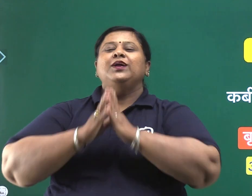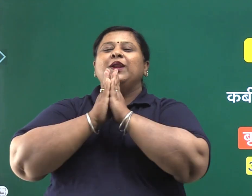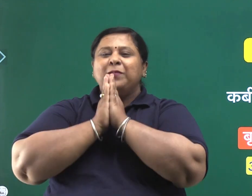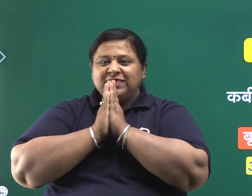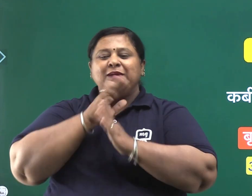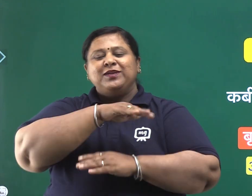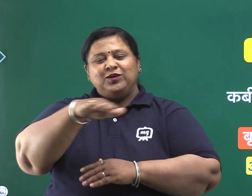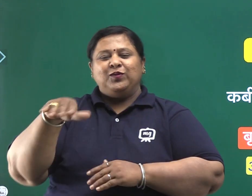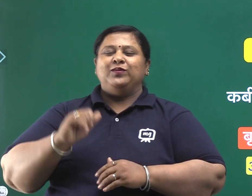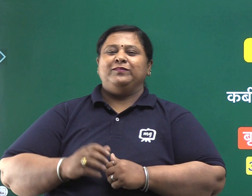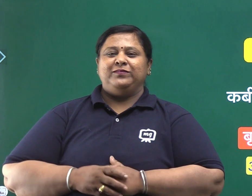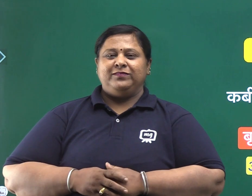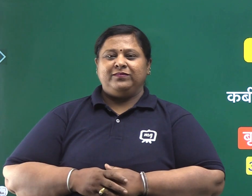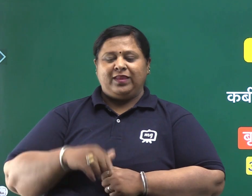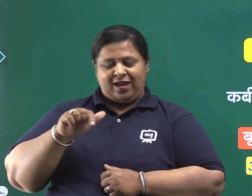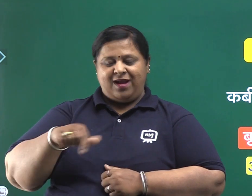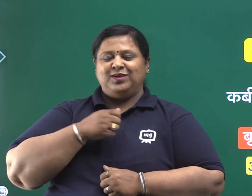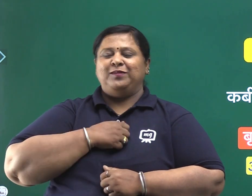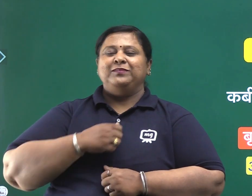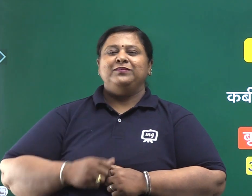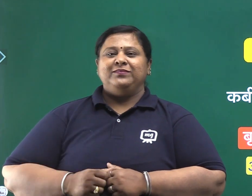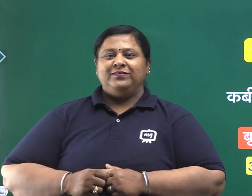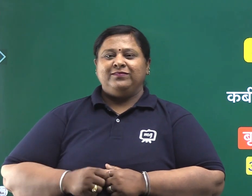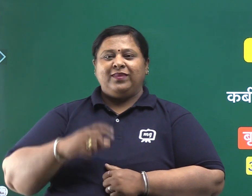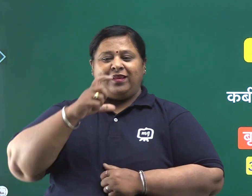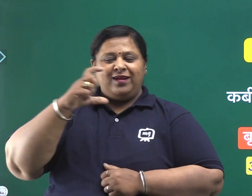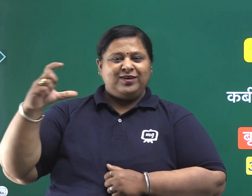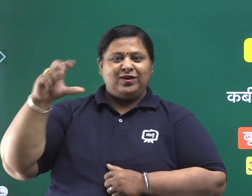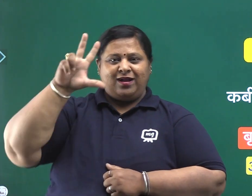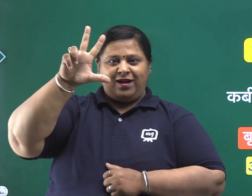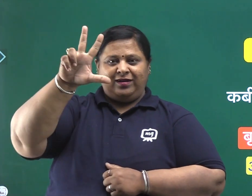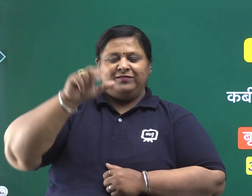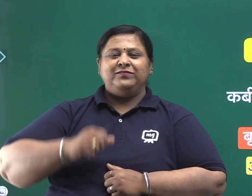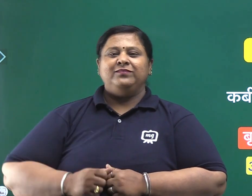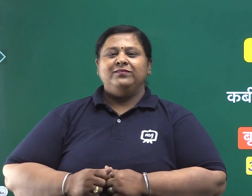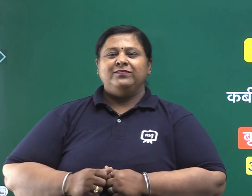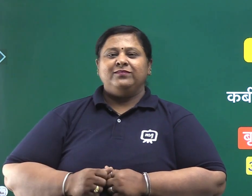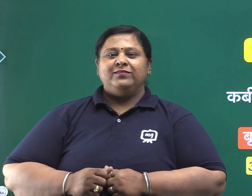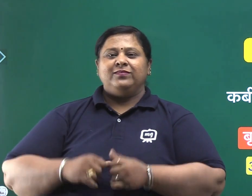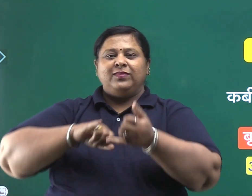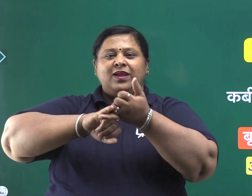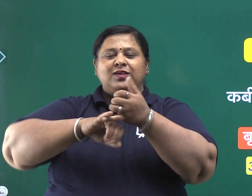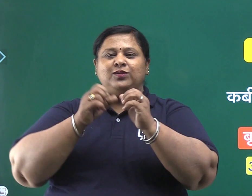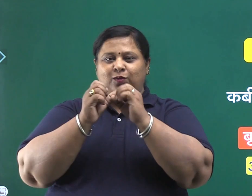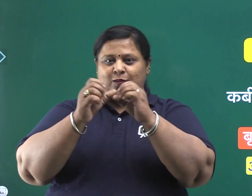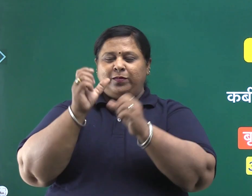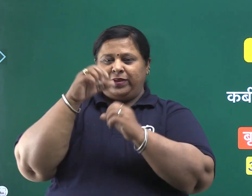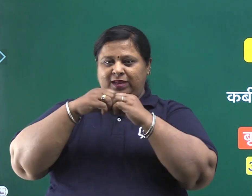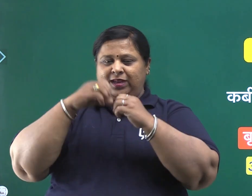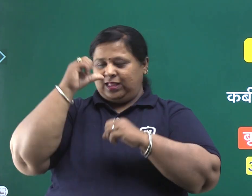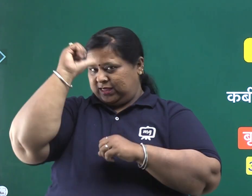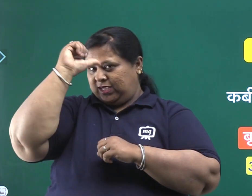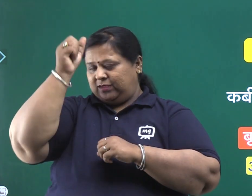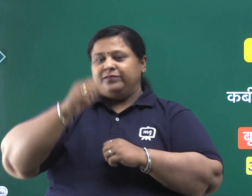नमस्ते बच्चों, आज हम कक्षा 8 विषय हिंदी